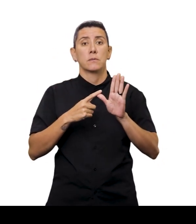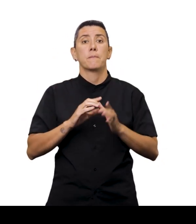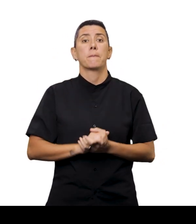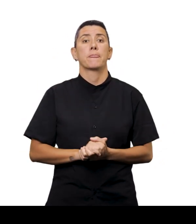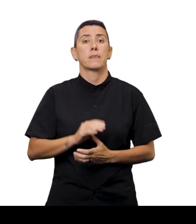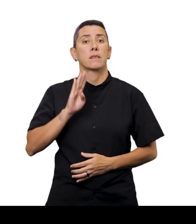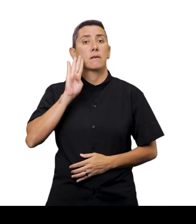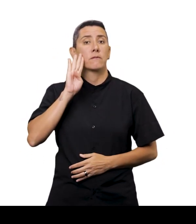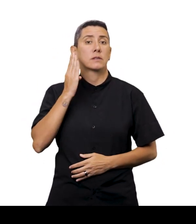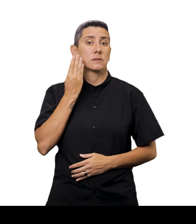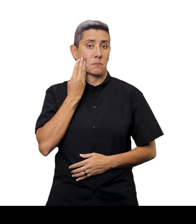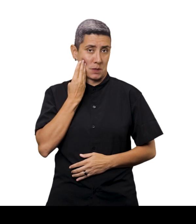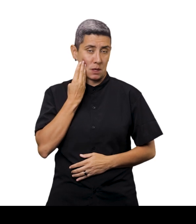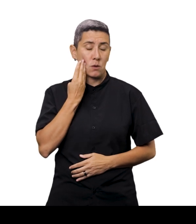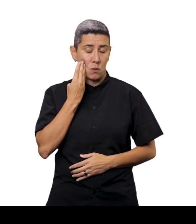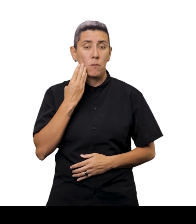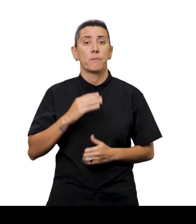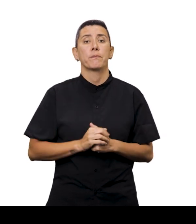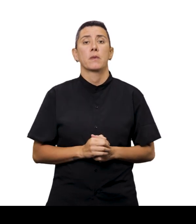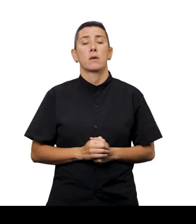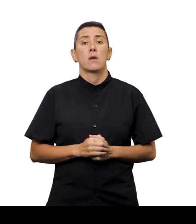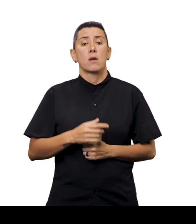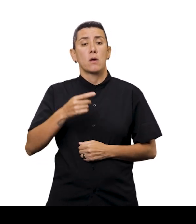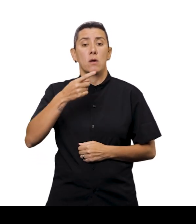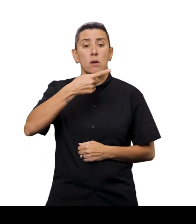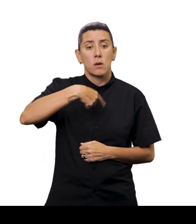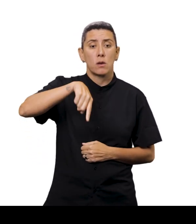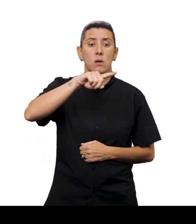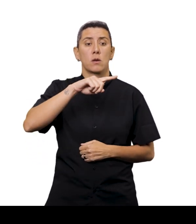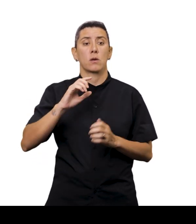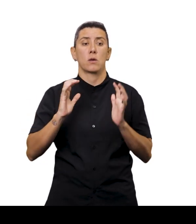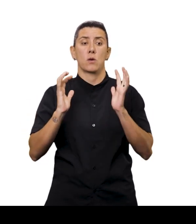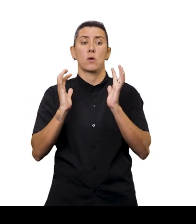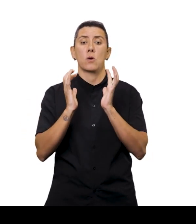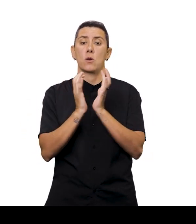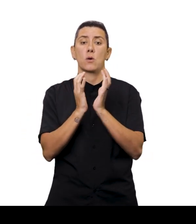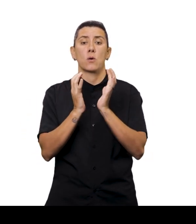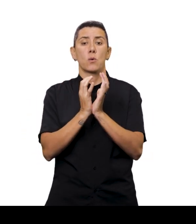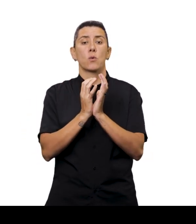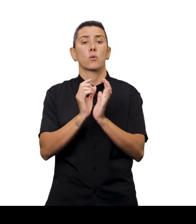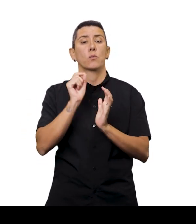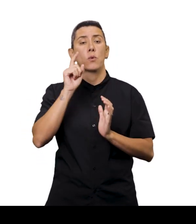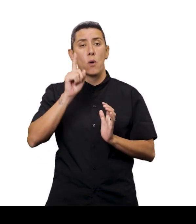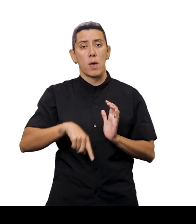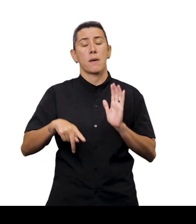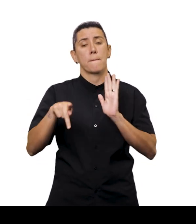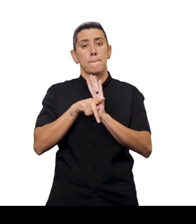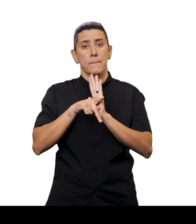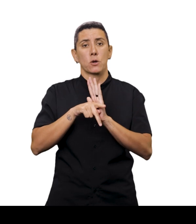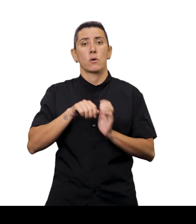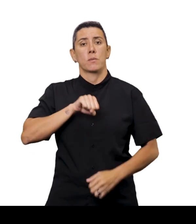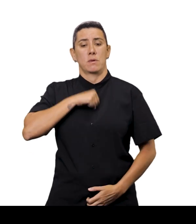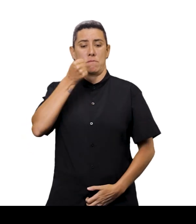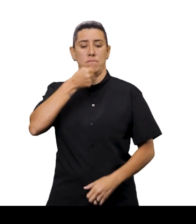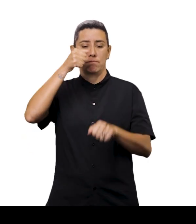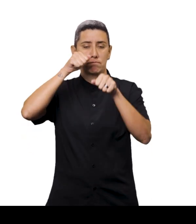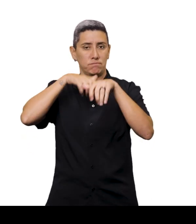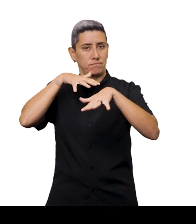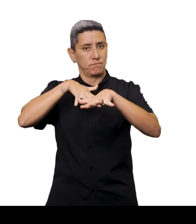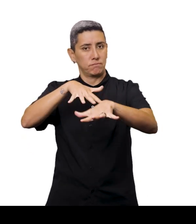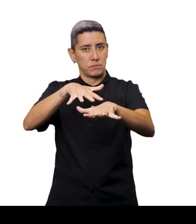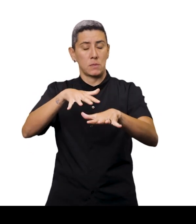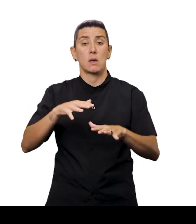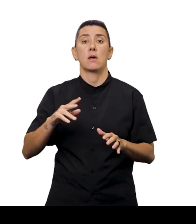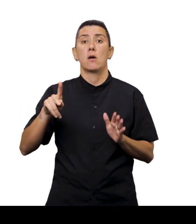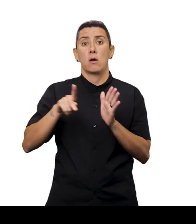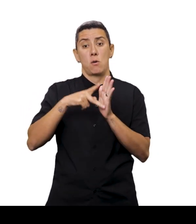1993, Francis Bacon, 1909 a 1992, do coletivo Grand